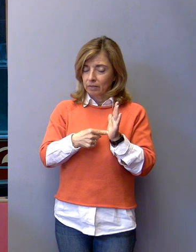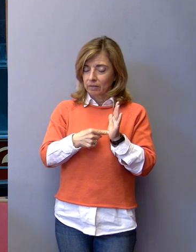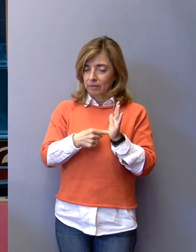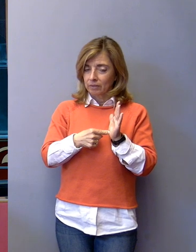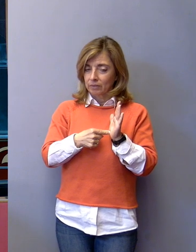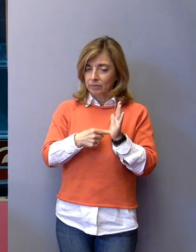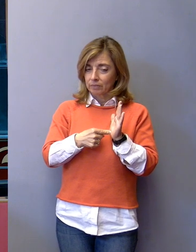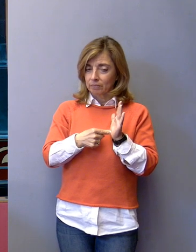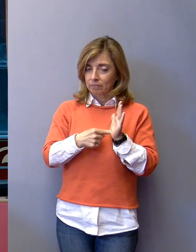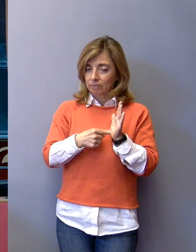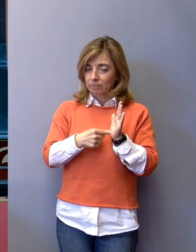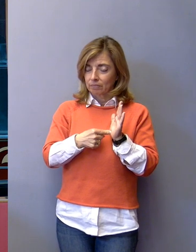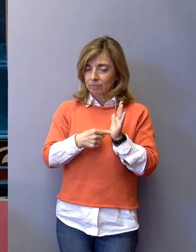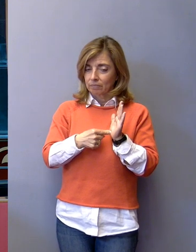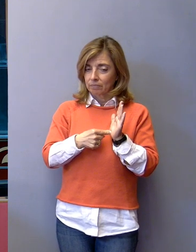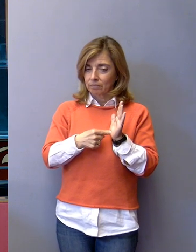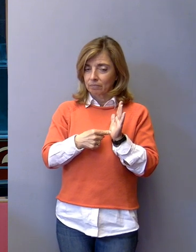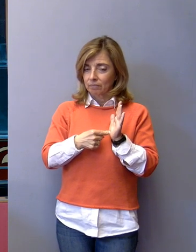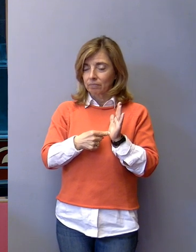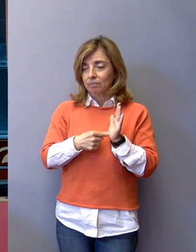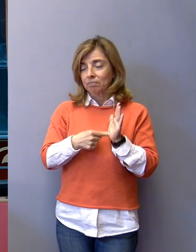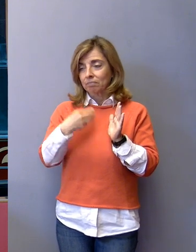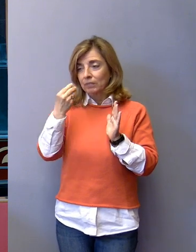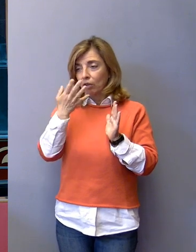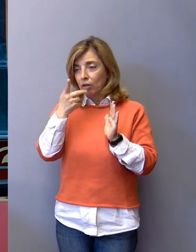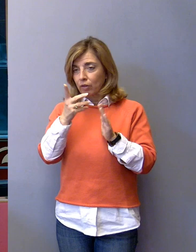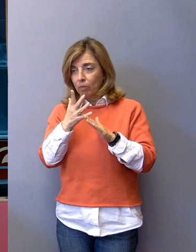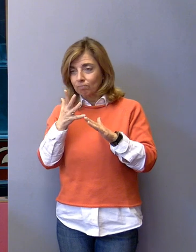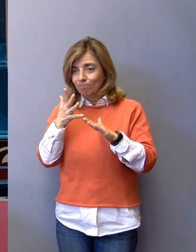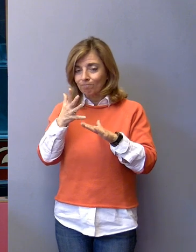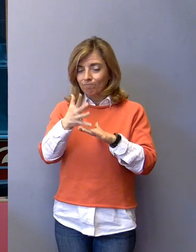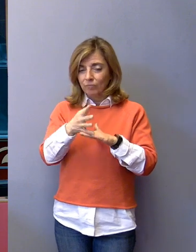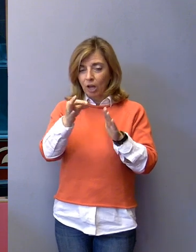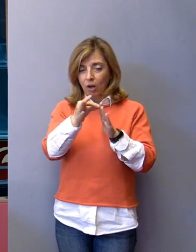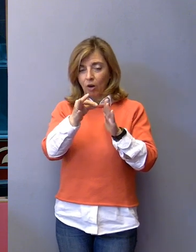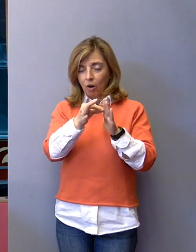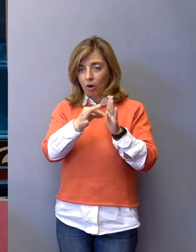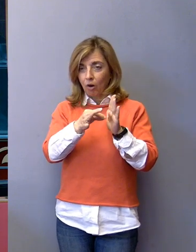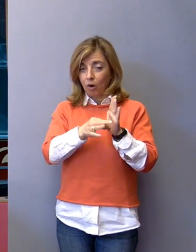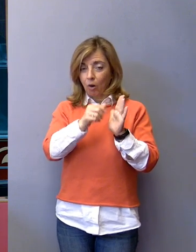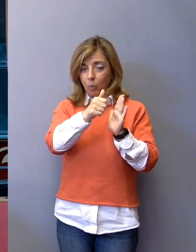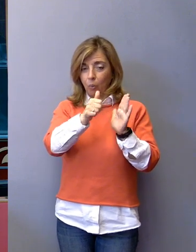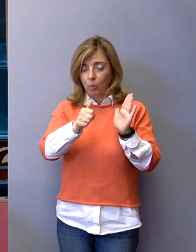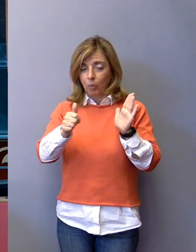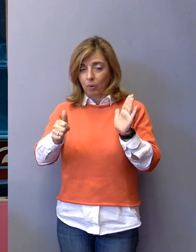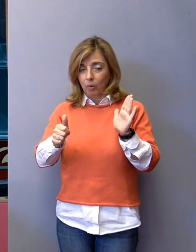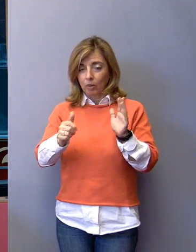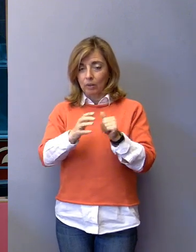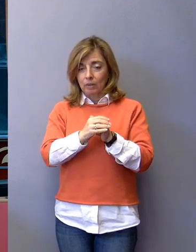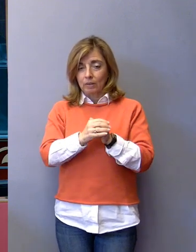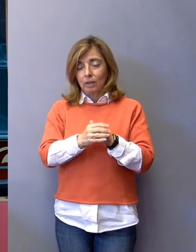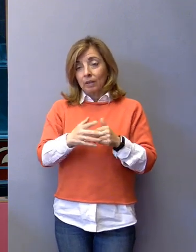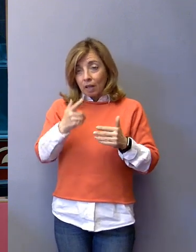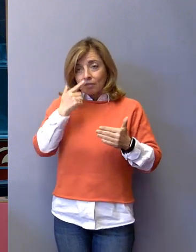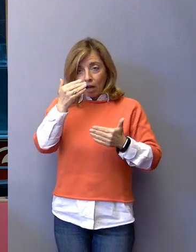diciamo nel negli ordini del giorno uno per uno No più che altro li facevo in ordine una